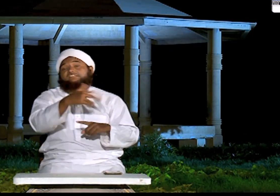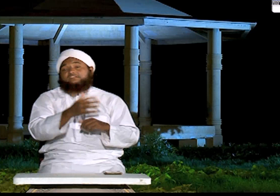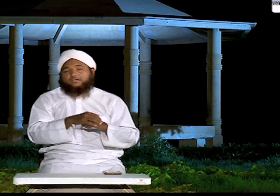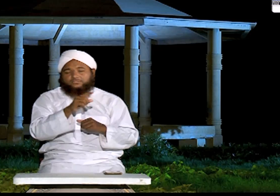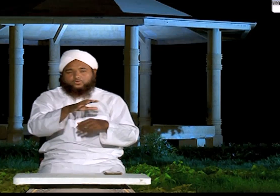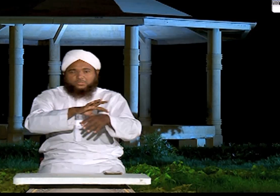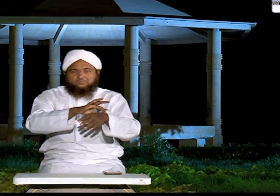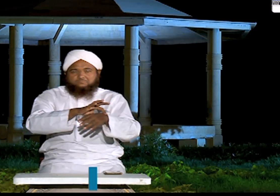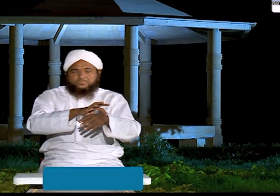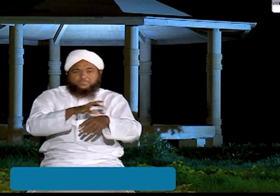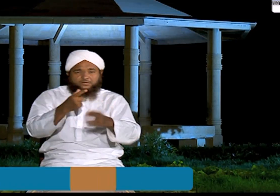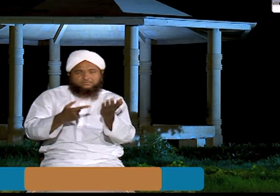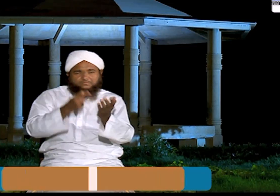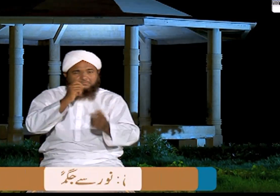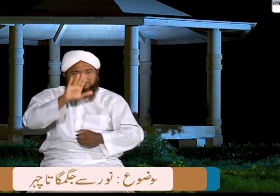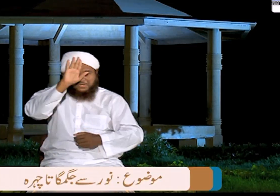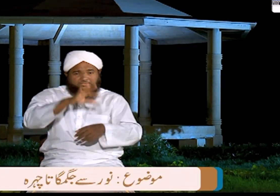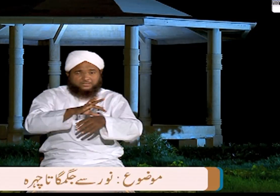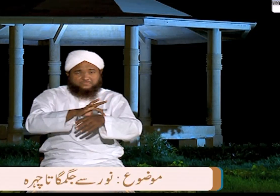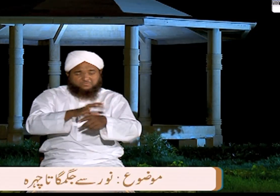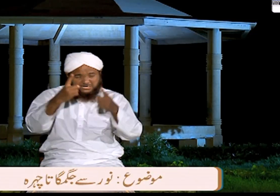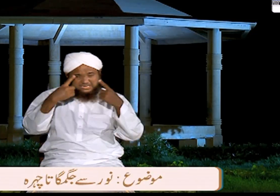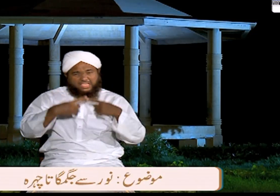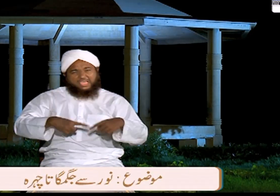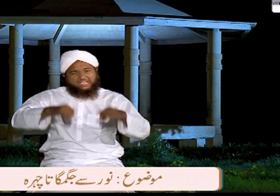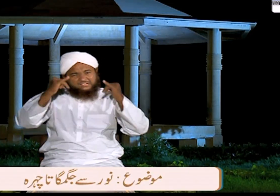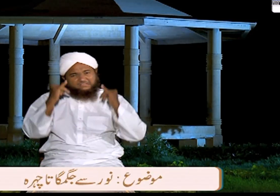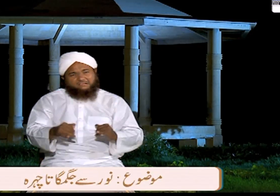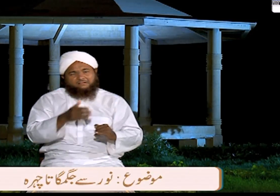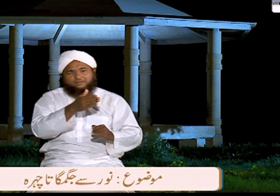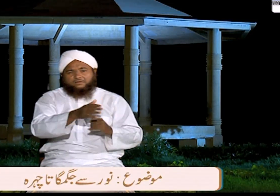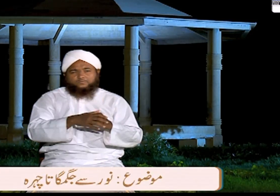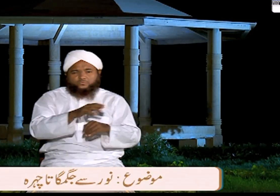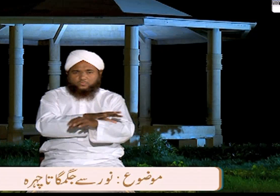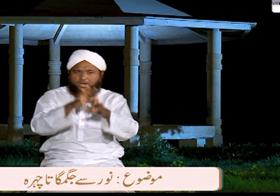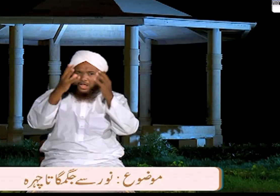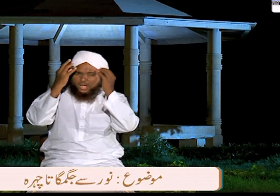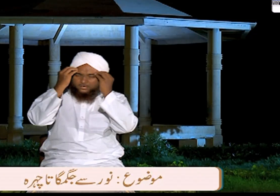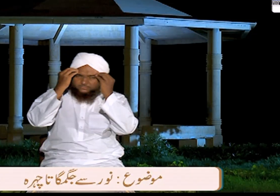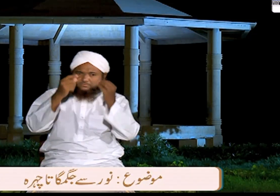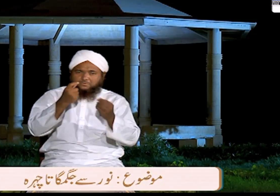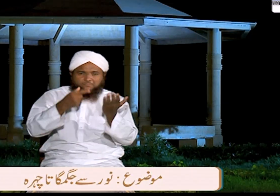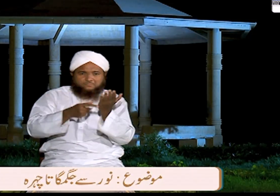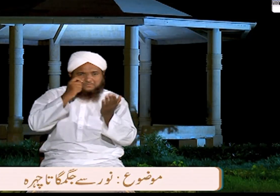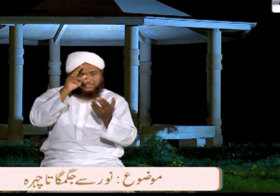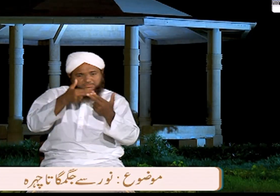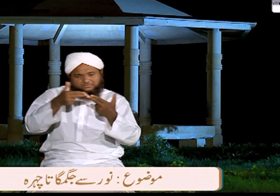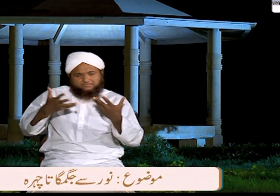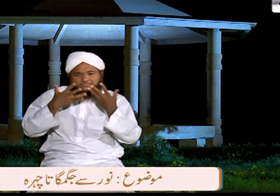بیماری کی وجہ سے مکمل نڈھال تھا فوراں اپنے برے ارادے عالم صاحب کو بیان کرنے لگا اسے سن کر